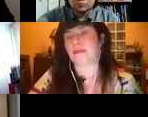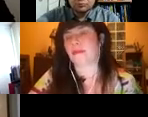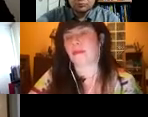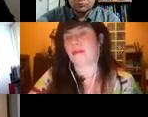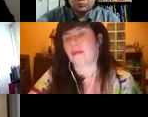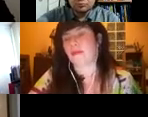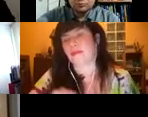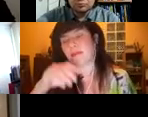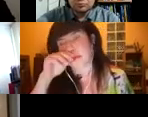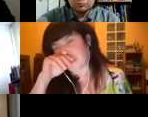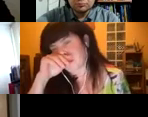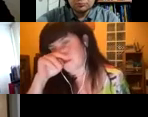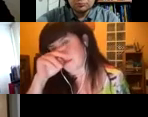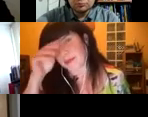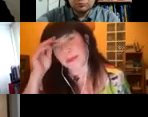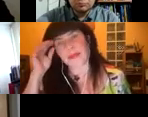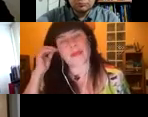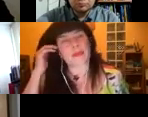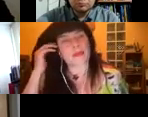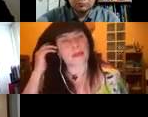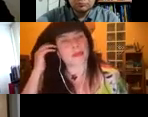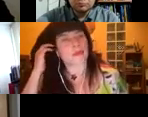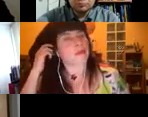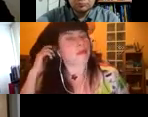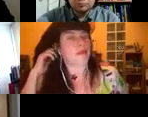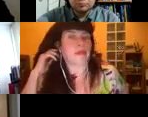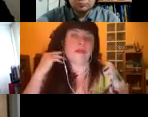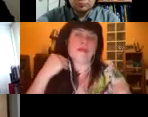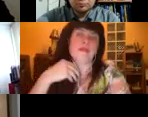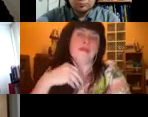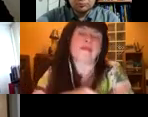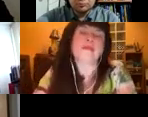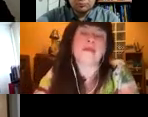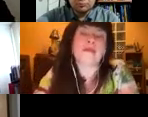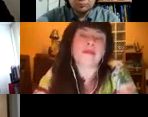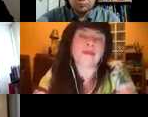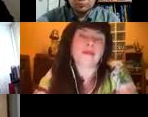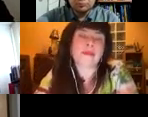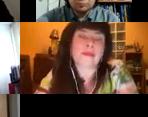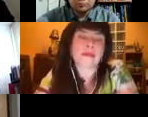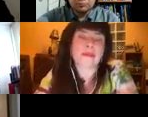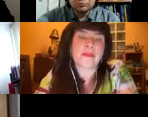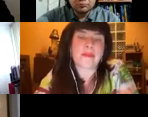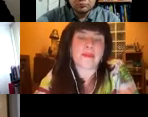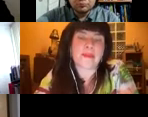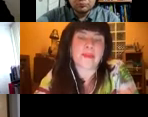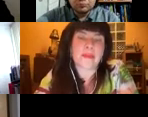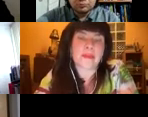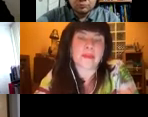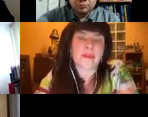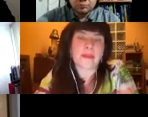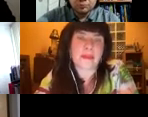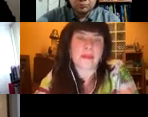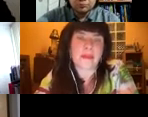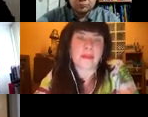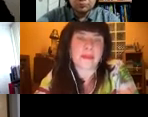varios movimientos que son de carácter no manual y que eran recurrentes al momento de construir este tipo